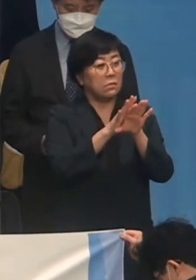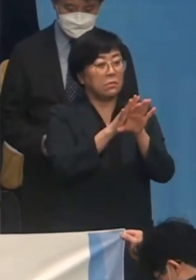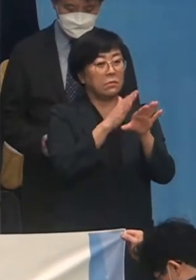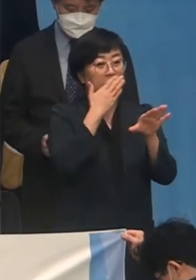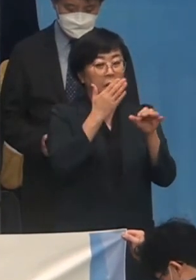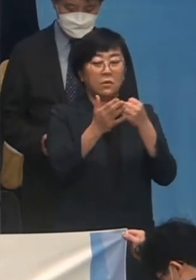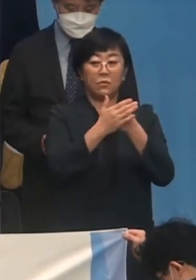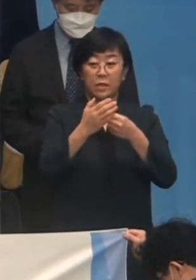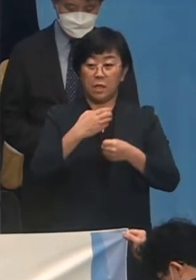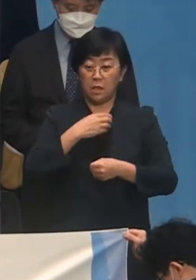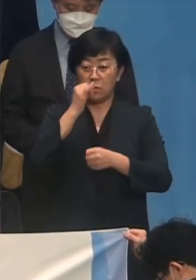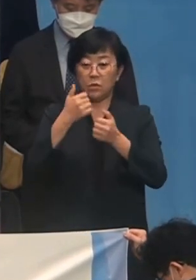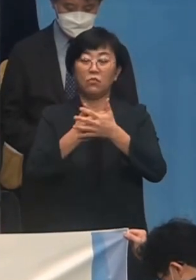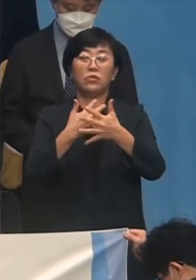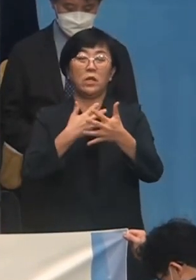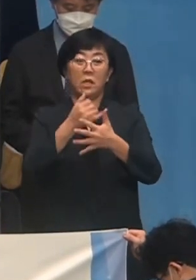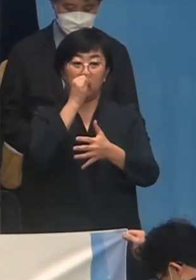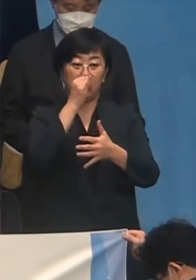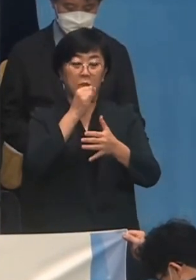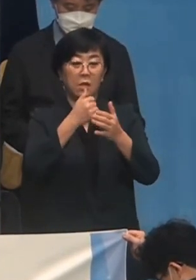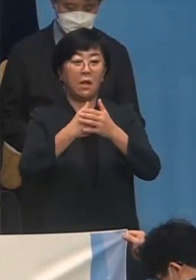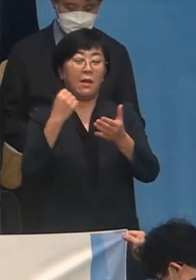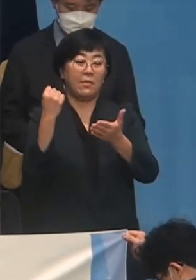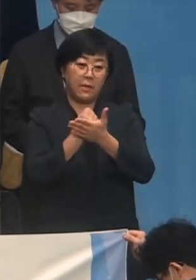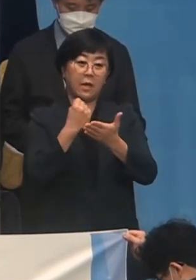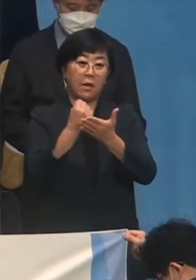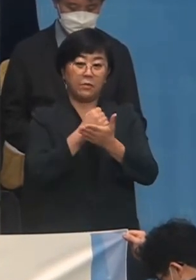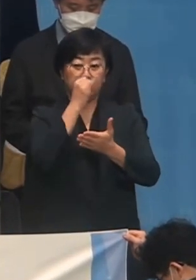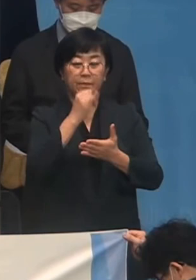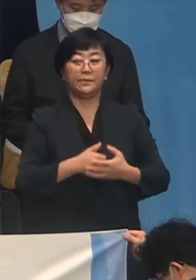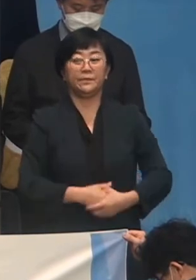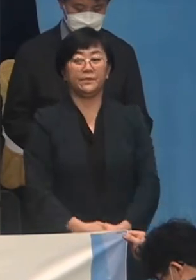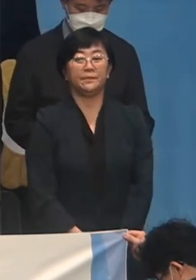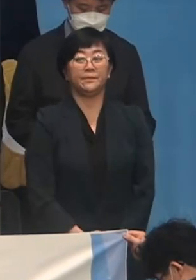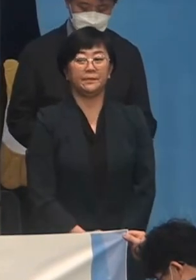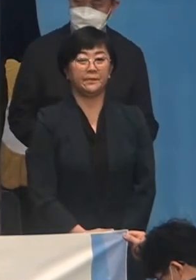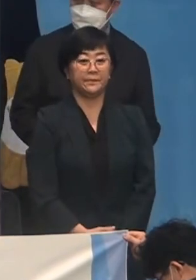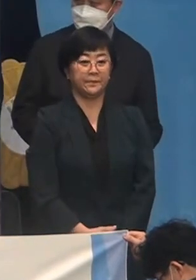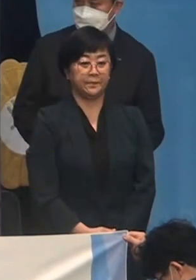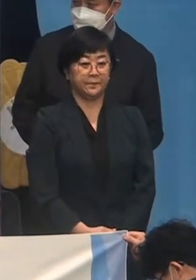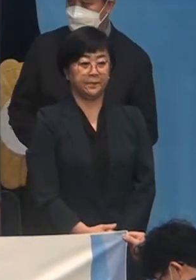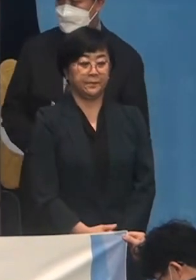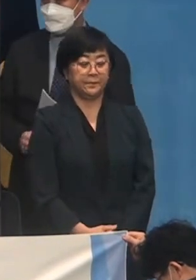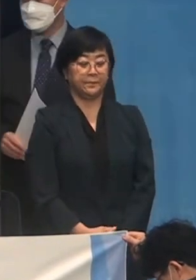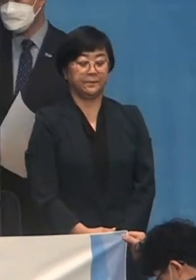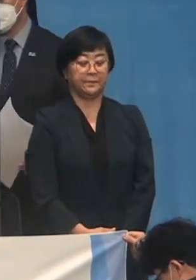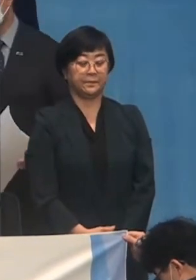소멸된다는 위기감으로 불안해하고 있는 안타까운 실정입니다.